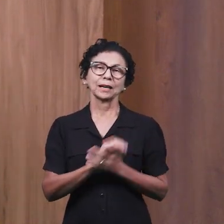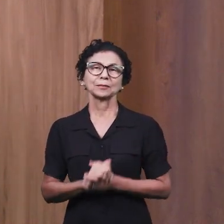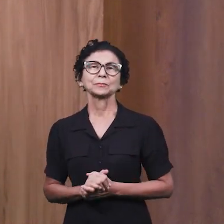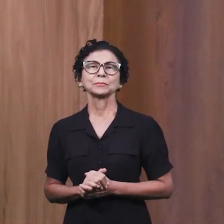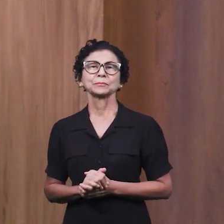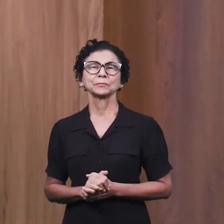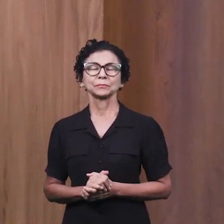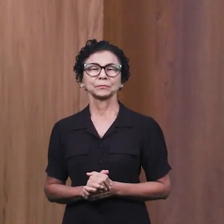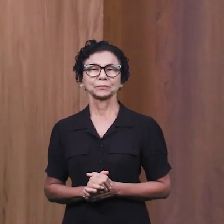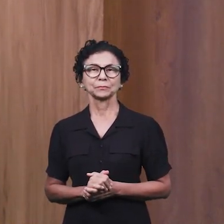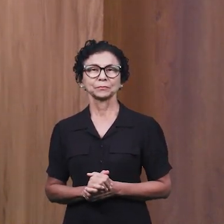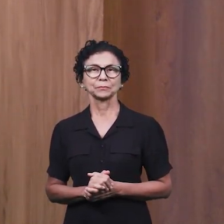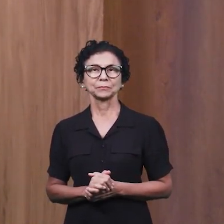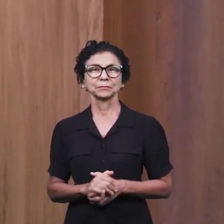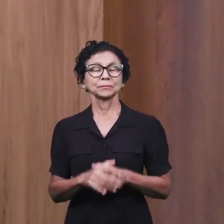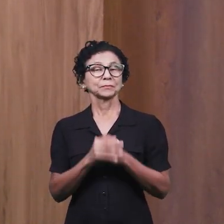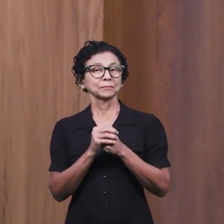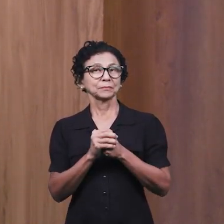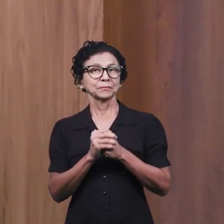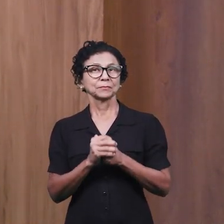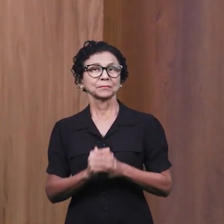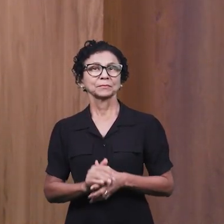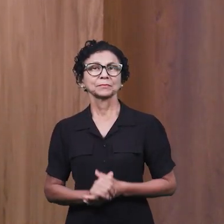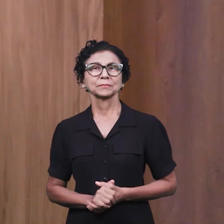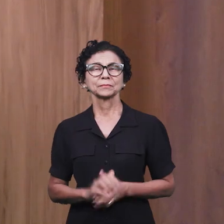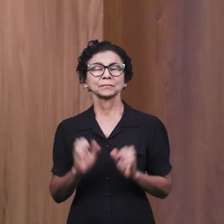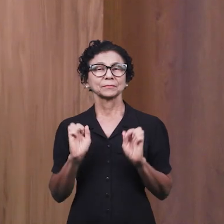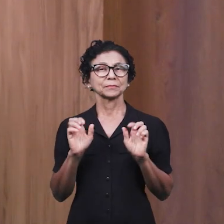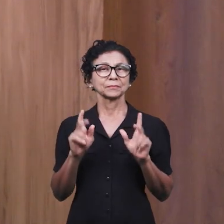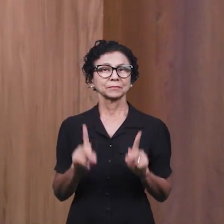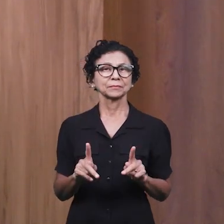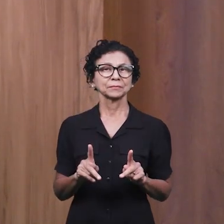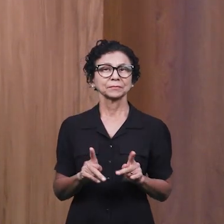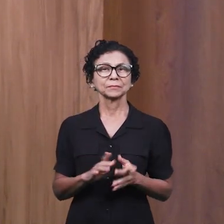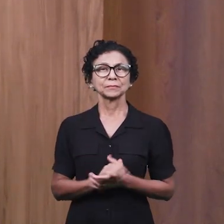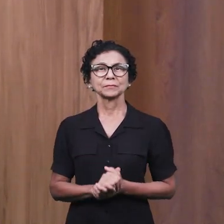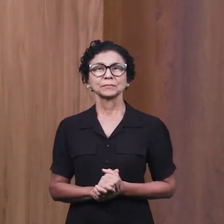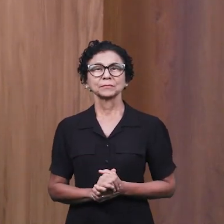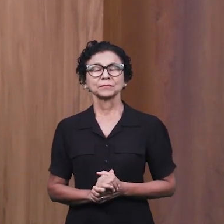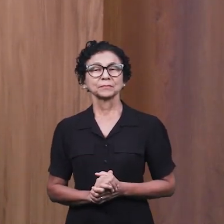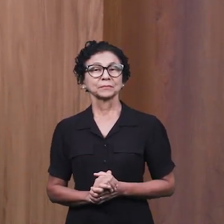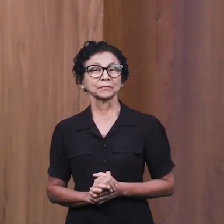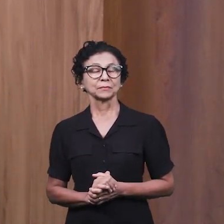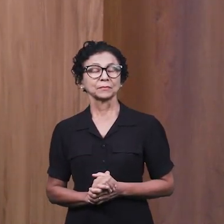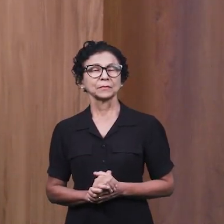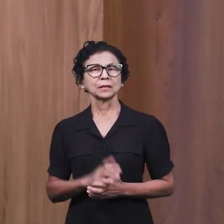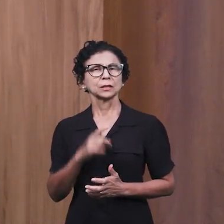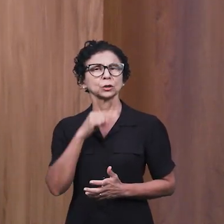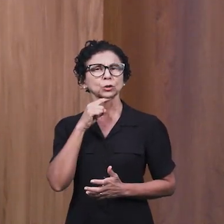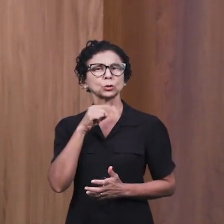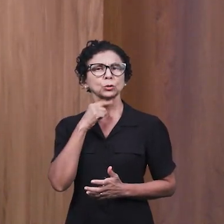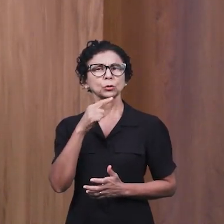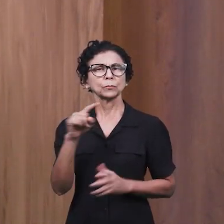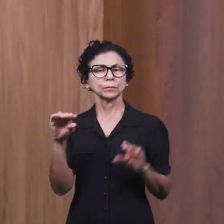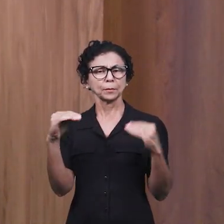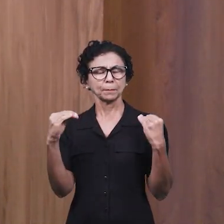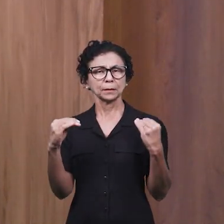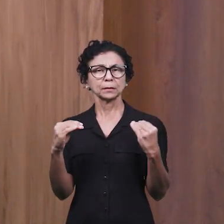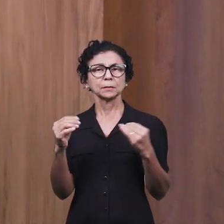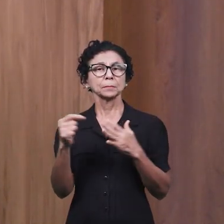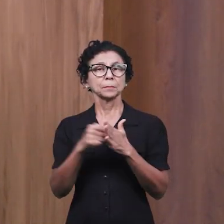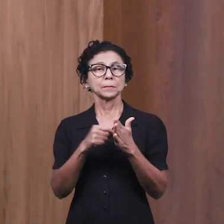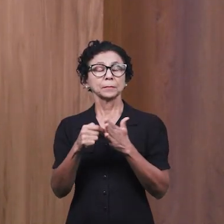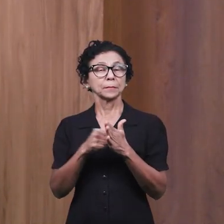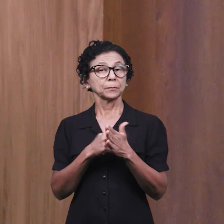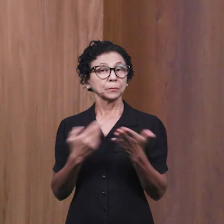melhor. Amém? Ok? Fique conosco, mande as suas dúvidas, as suas